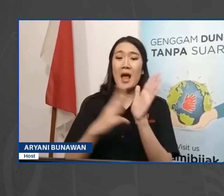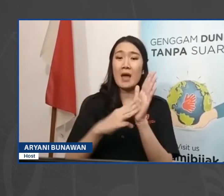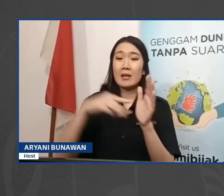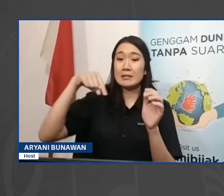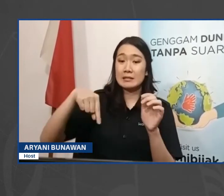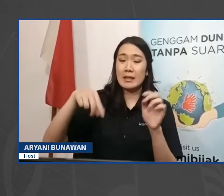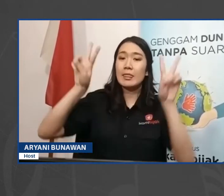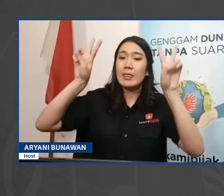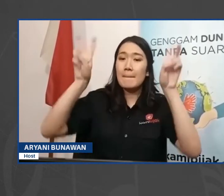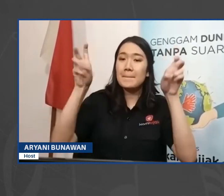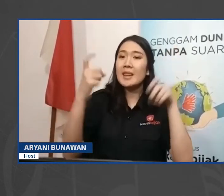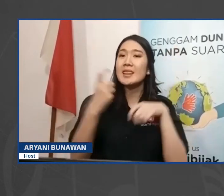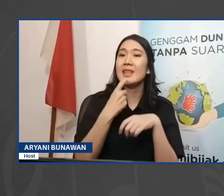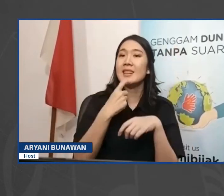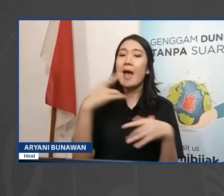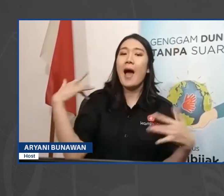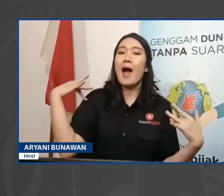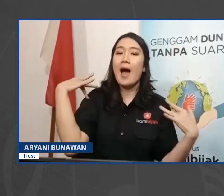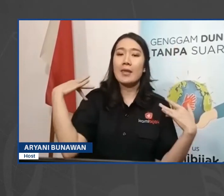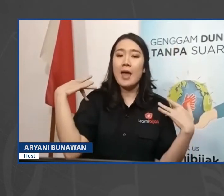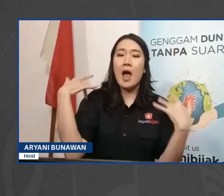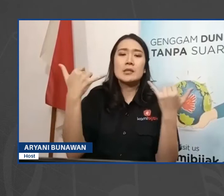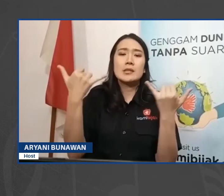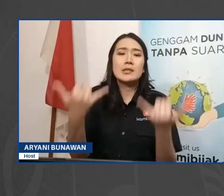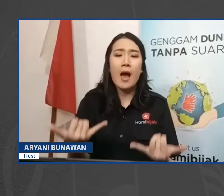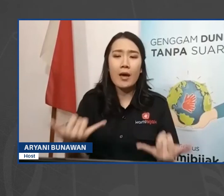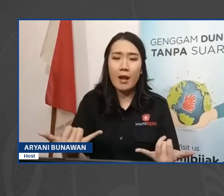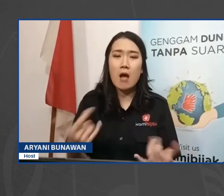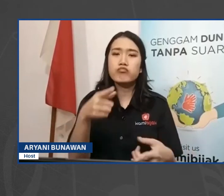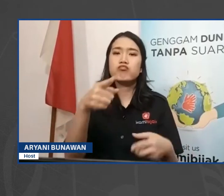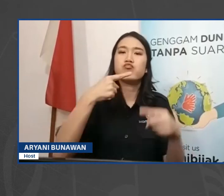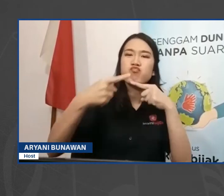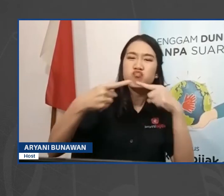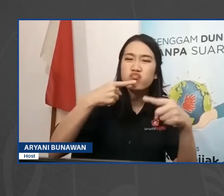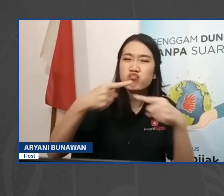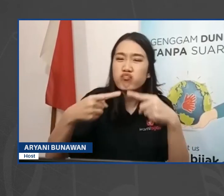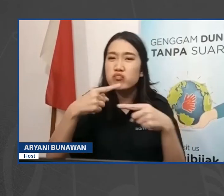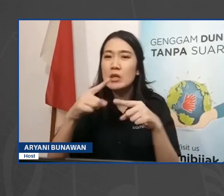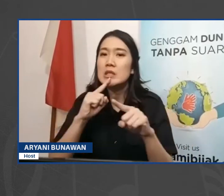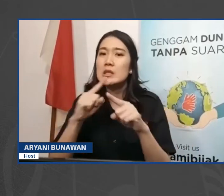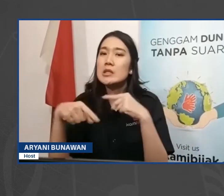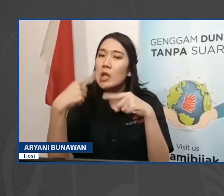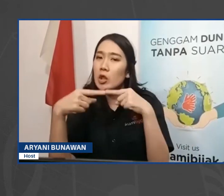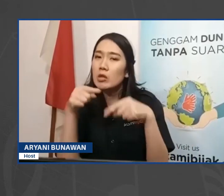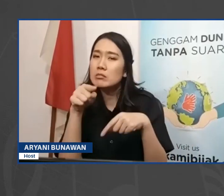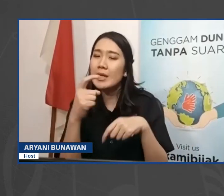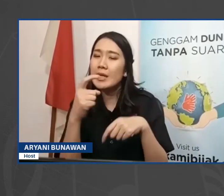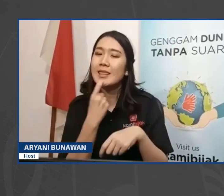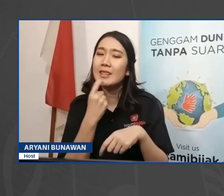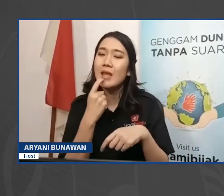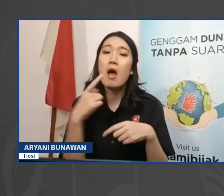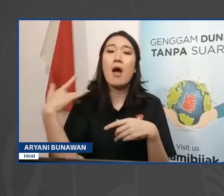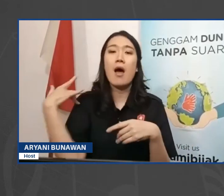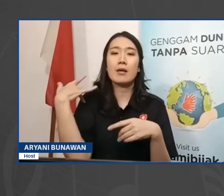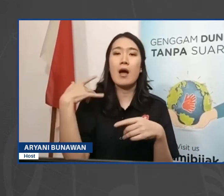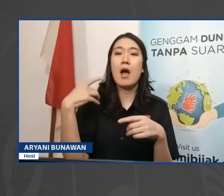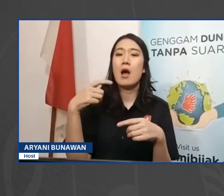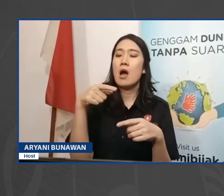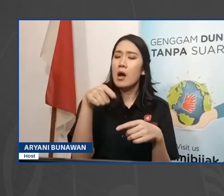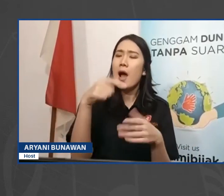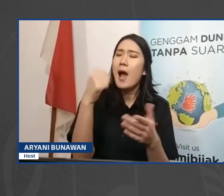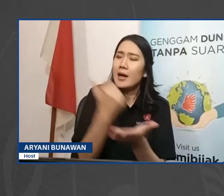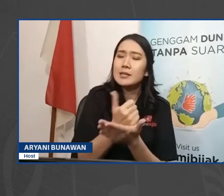Oke. Nah, kami bijak di bulan Maret ini bertema tentang gegayaan masa kini yang membahas